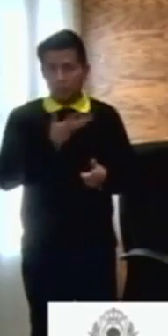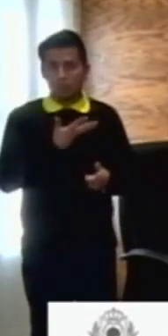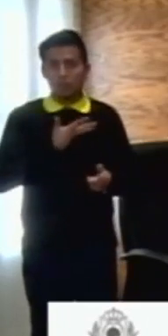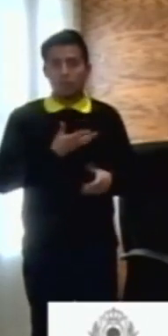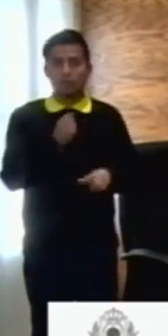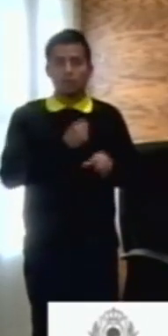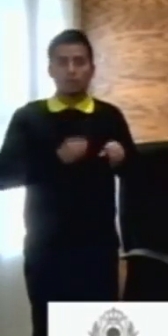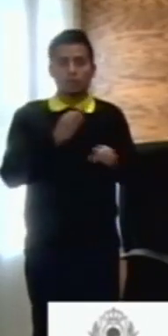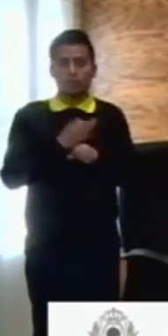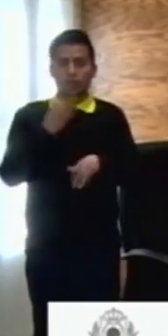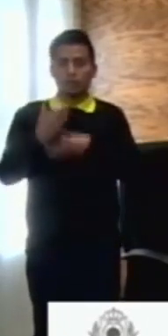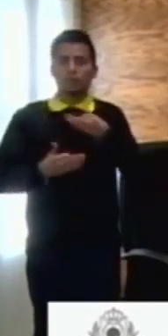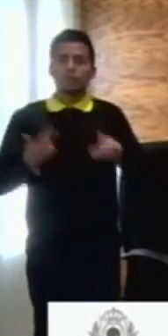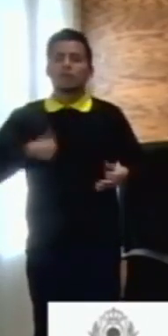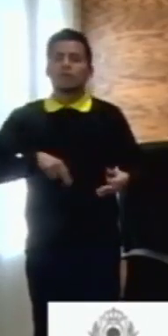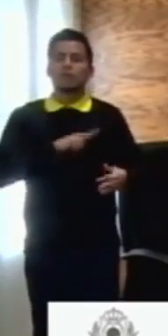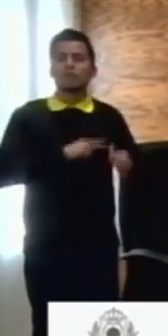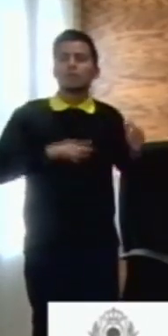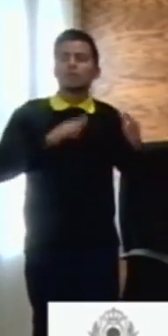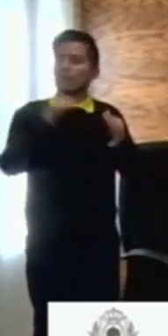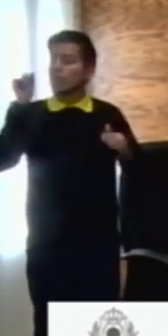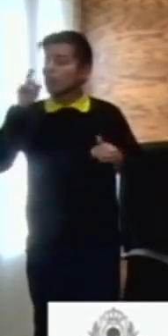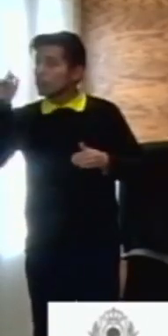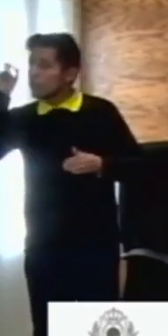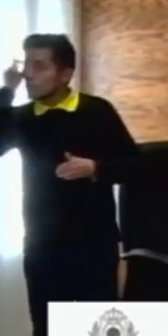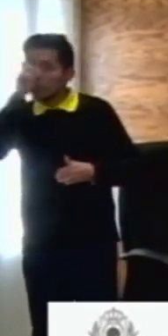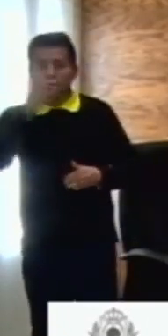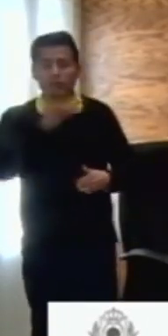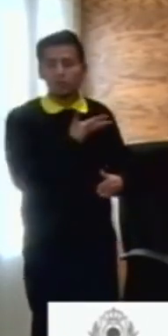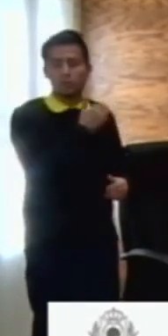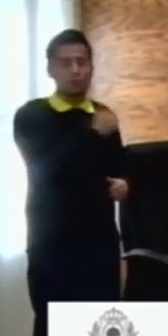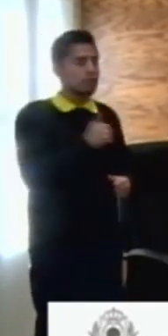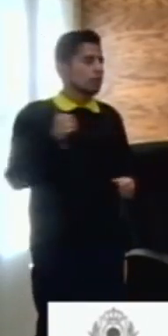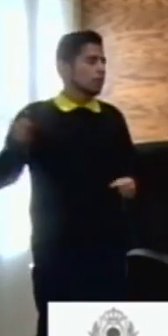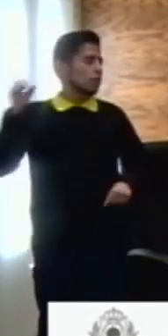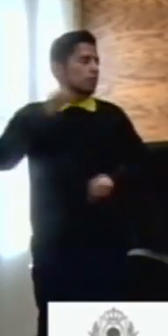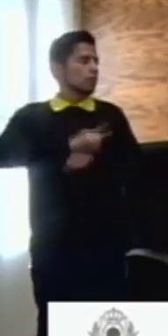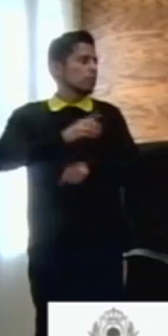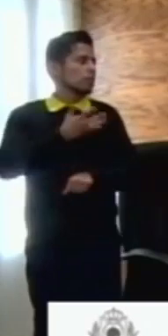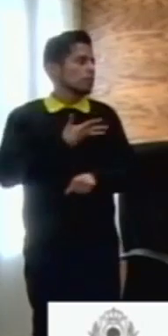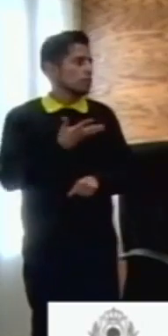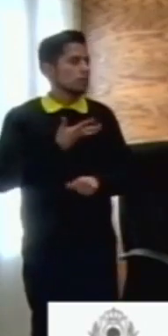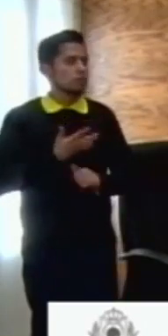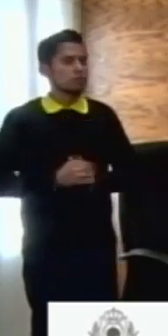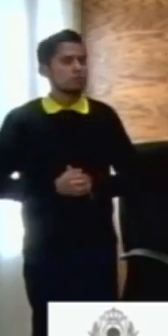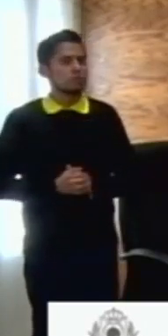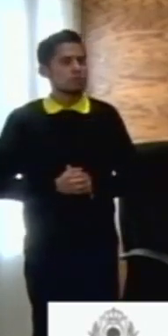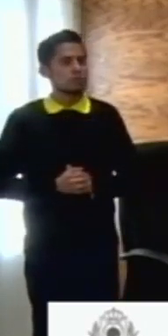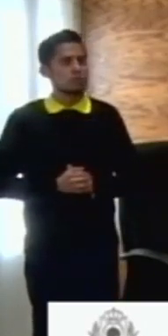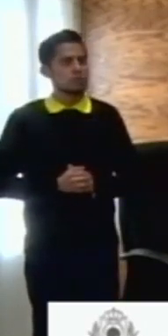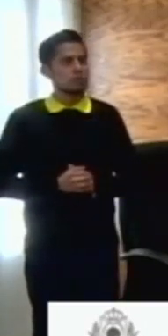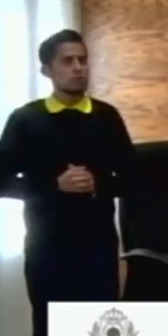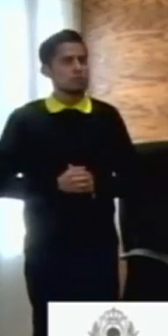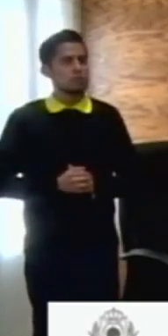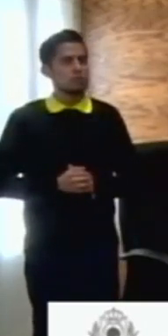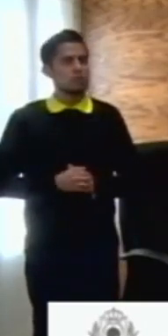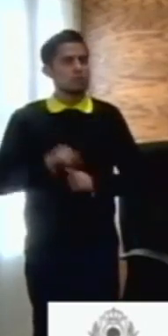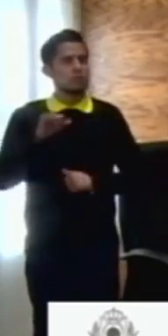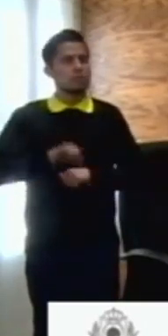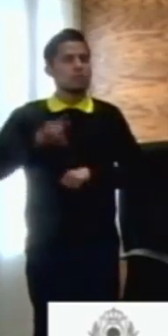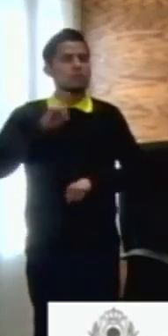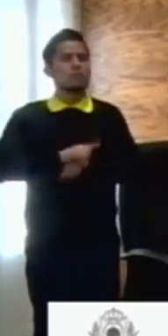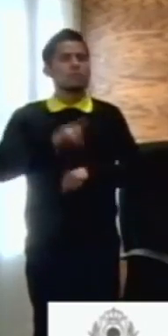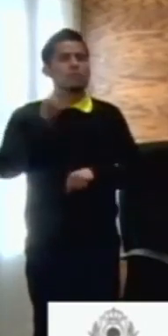potable en nuestras casas sino lo difícil que es también cada día contar con ella y y hoy se